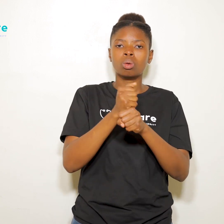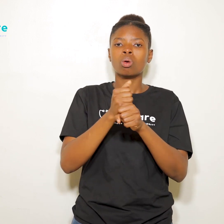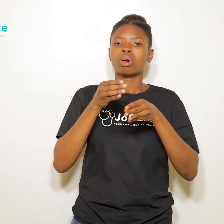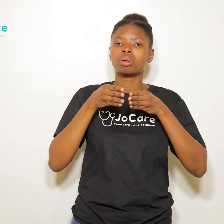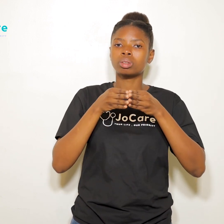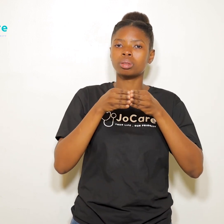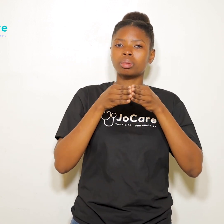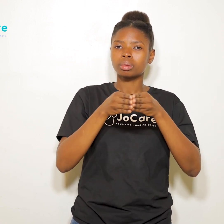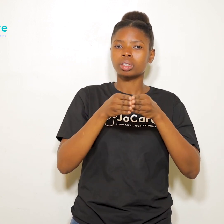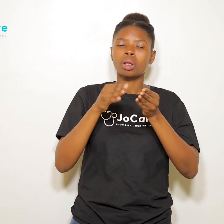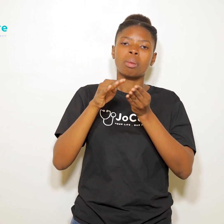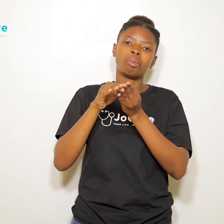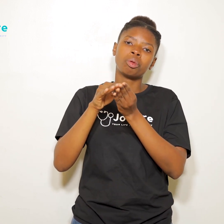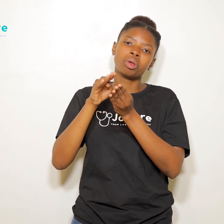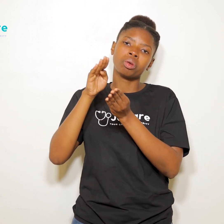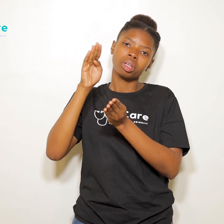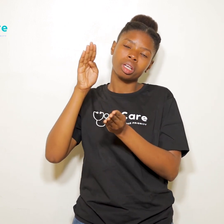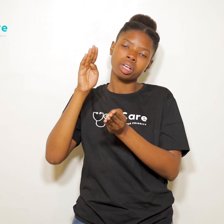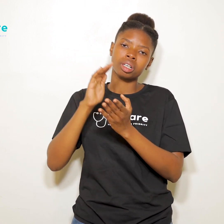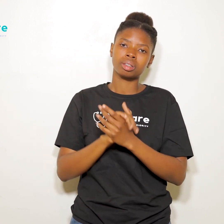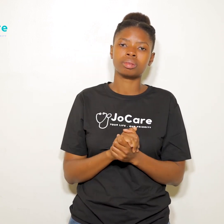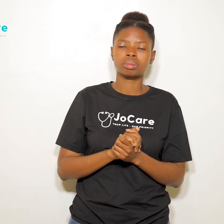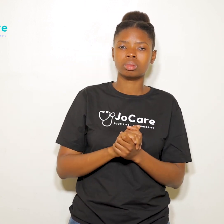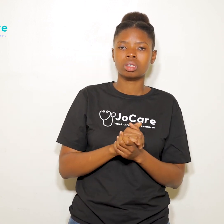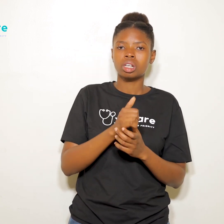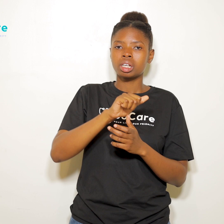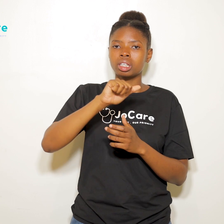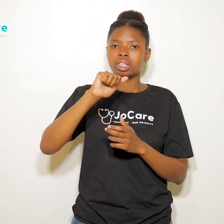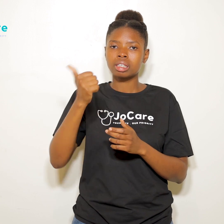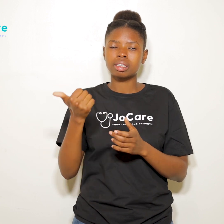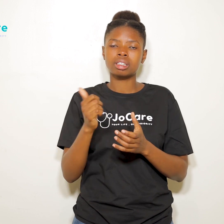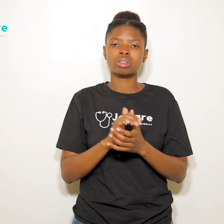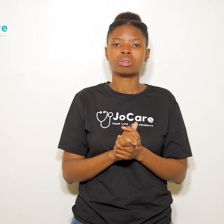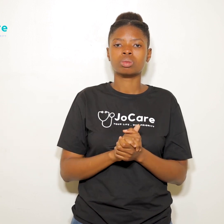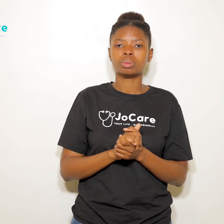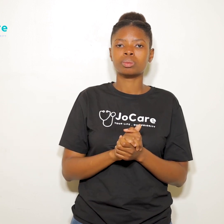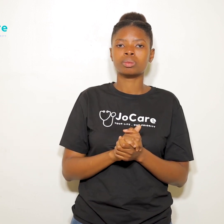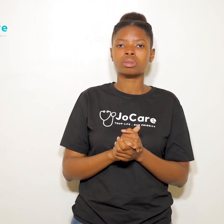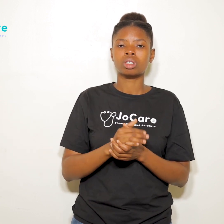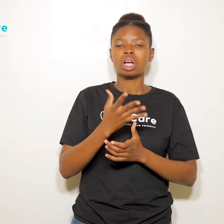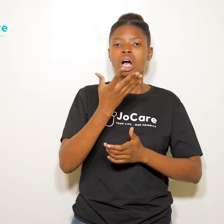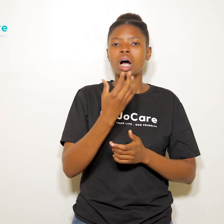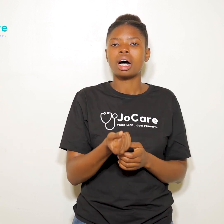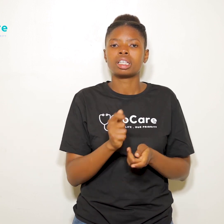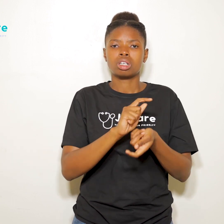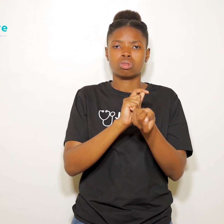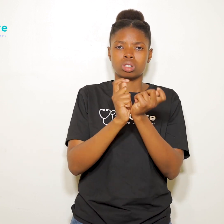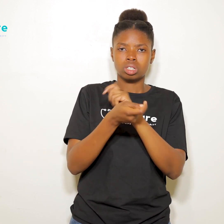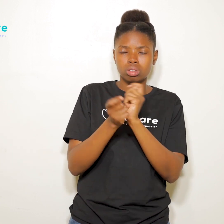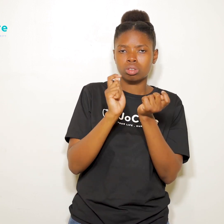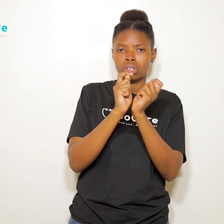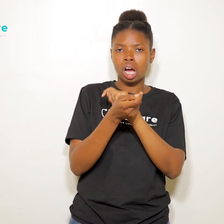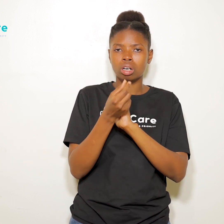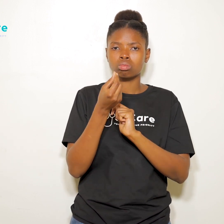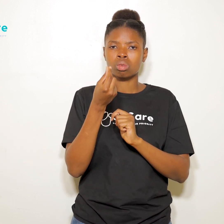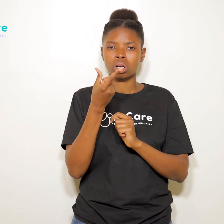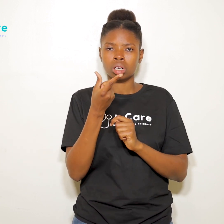imibonano mpuzabitsina bukaba bwakwiyongera. Ikindi ni uko agira guhindagurika k'ururenda rwiwe,